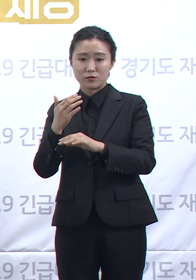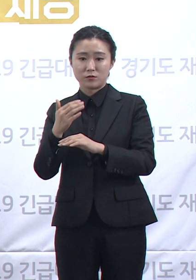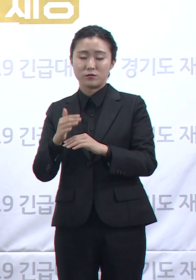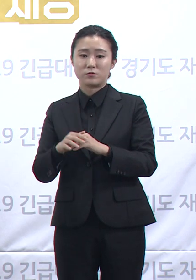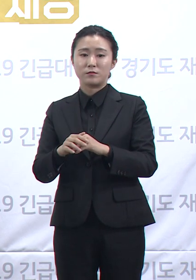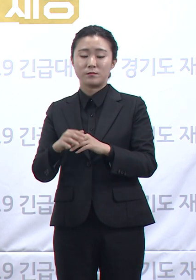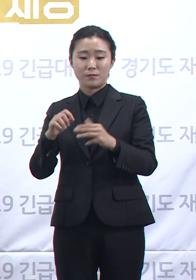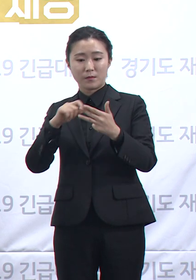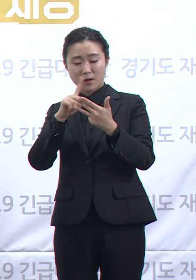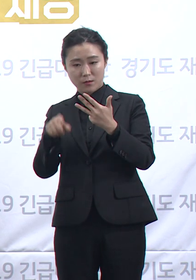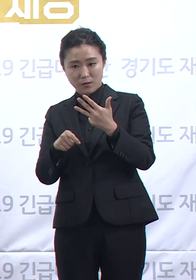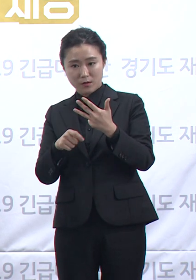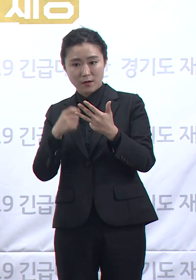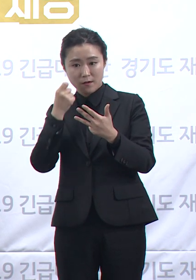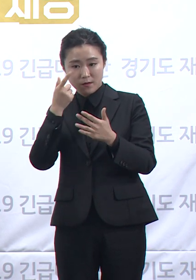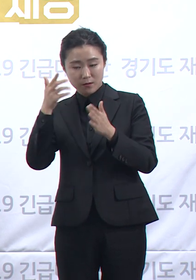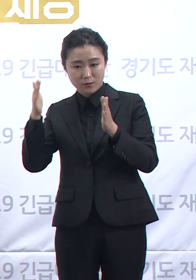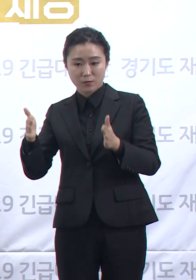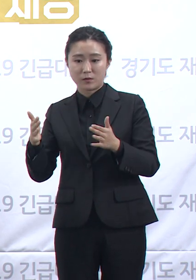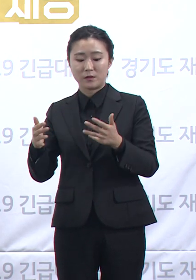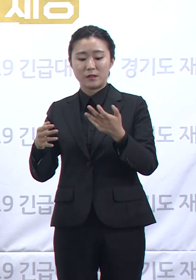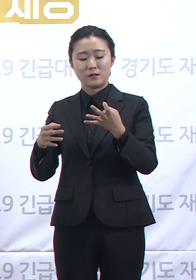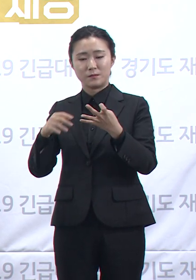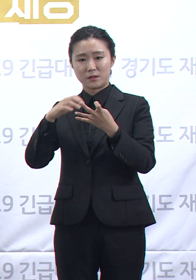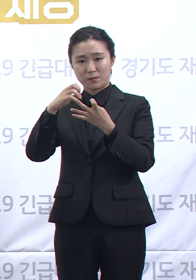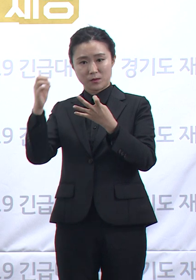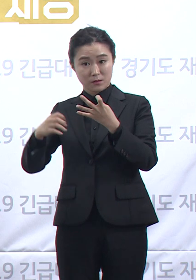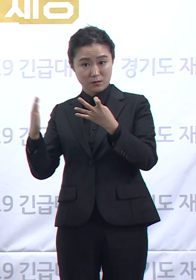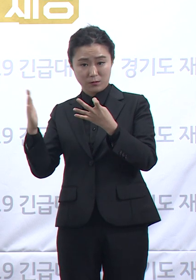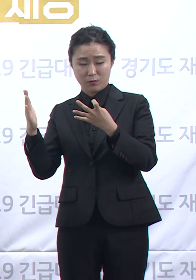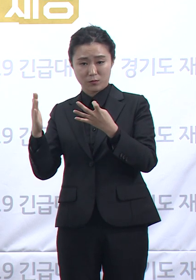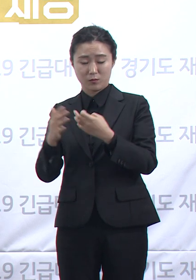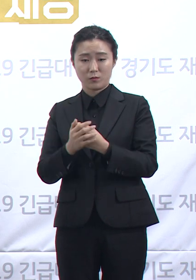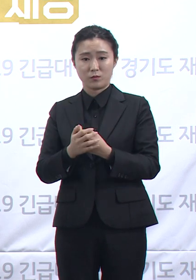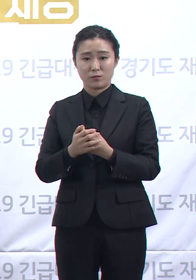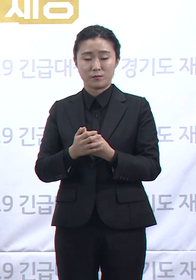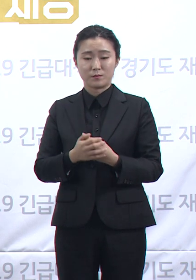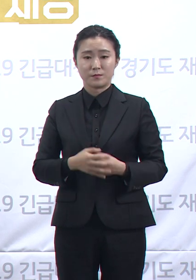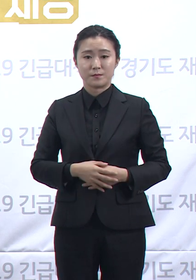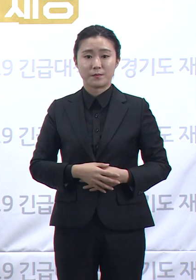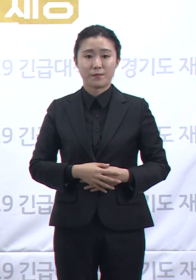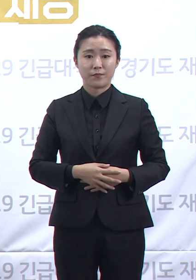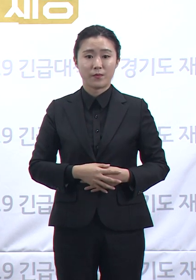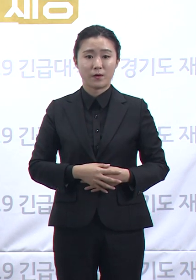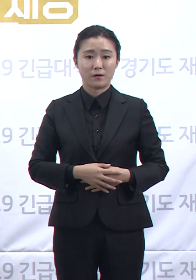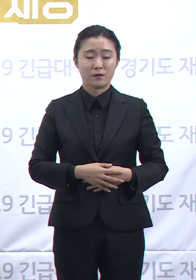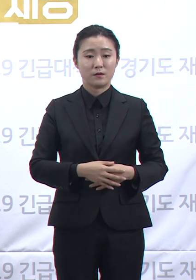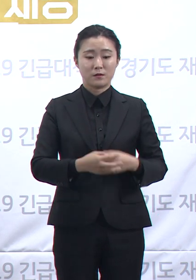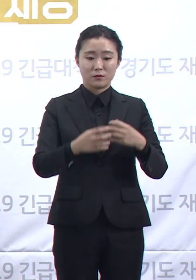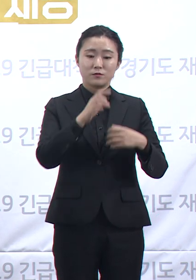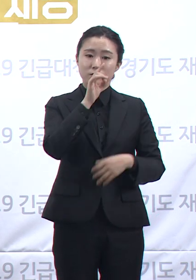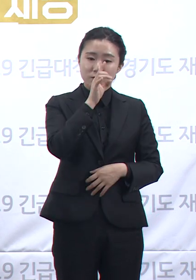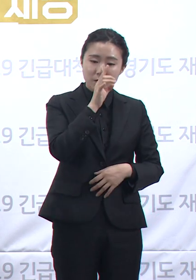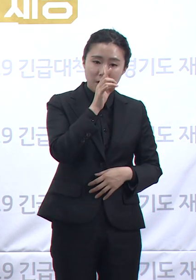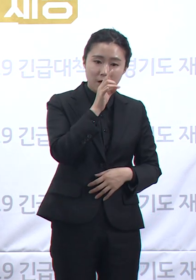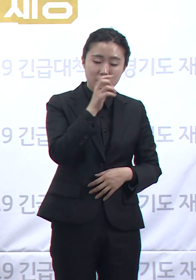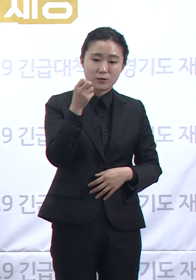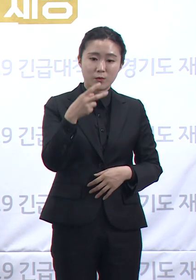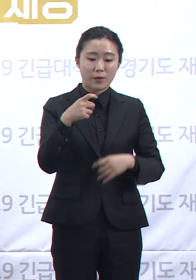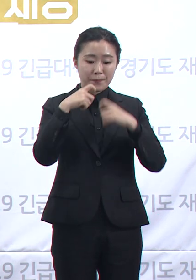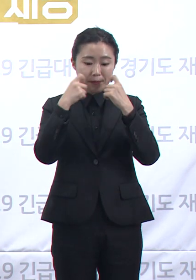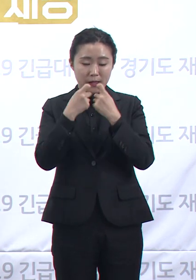14.74%였던 사실을 고려하자면 더욱 그렇습니다. 중앙과 지방정부, 공공과 민간 의료기관이 협력하여